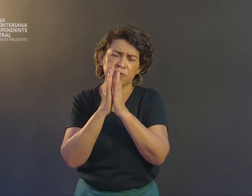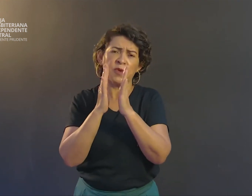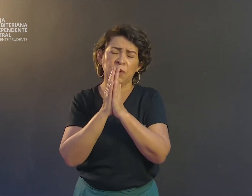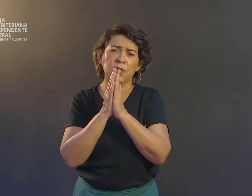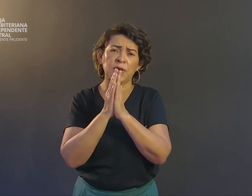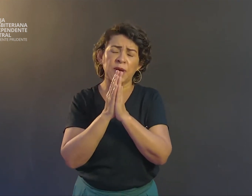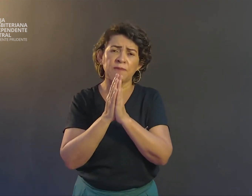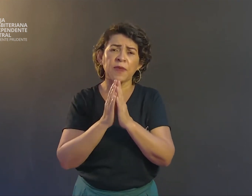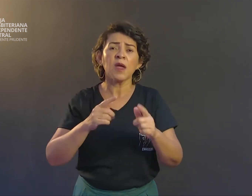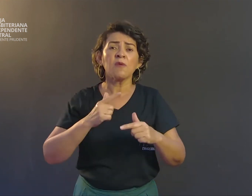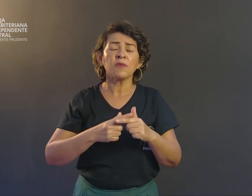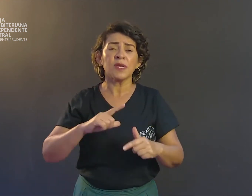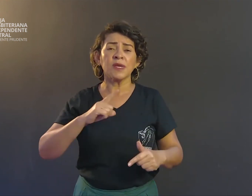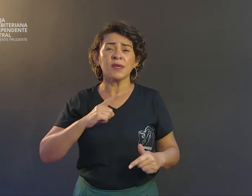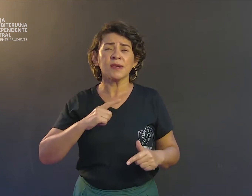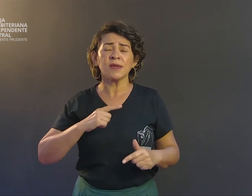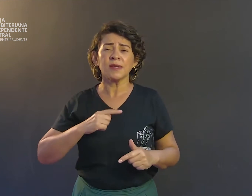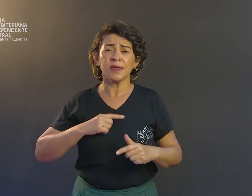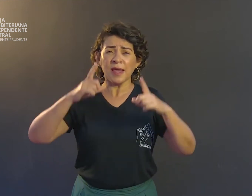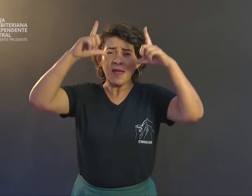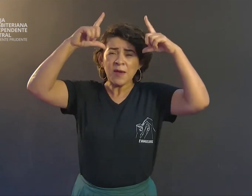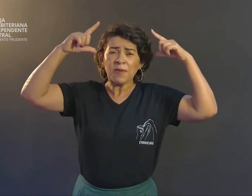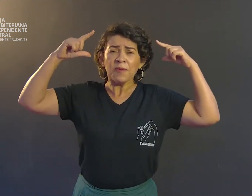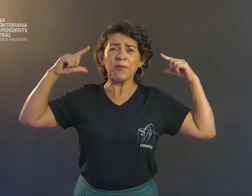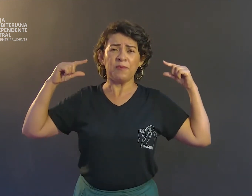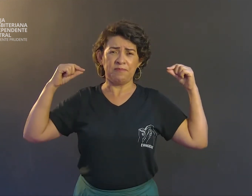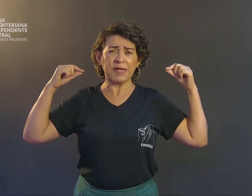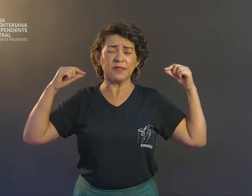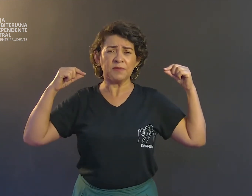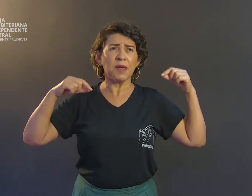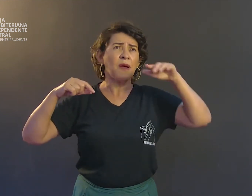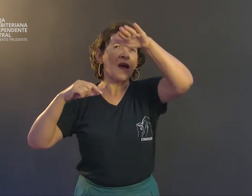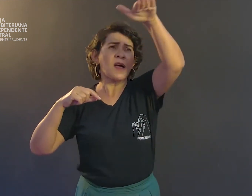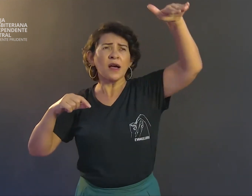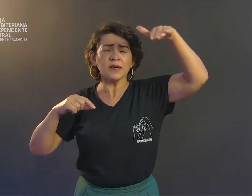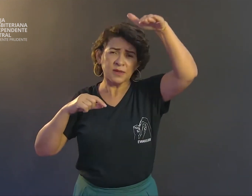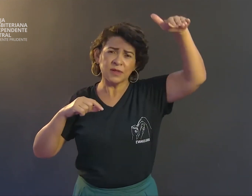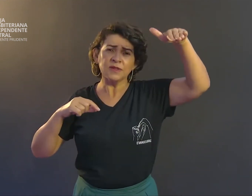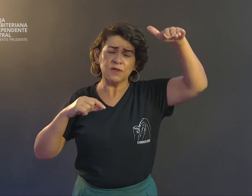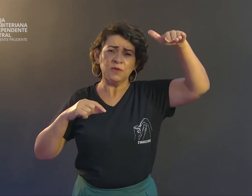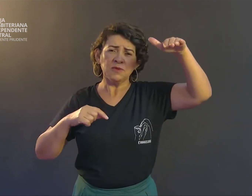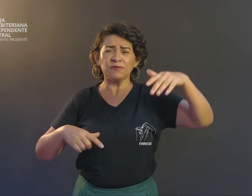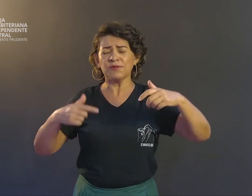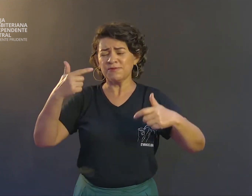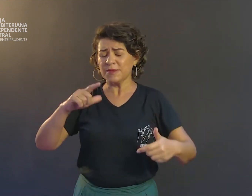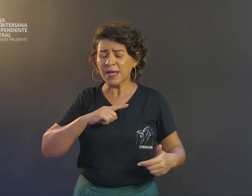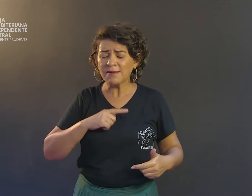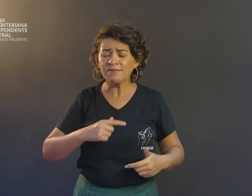como o profeta Daniel. Decida colocar em oração suas lutas, angústias e